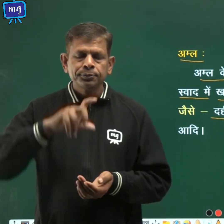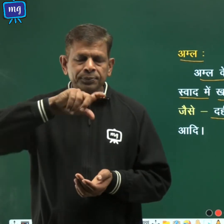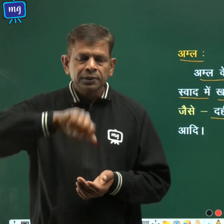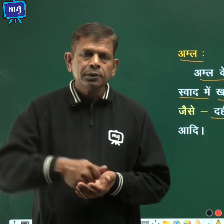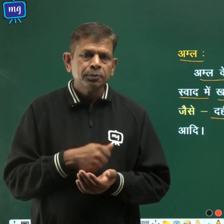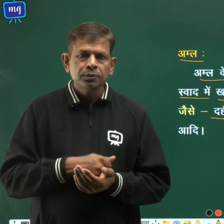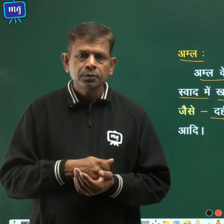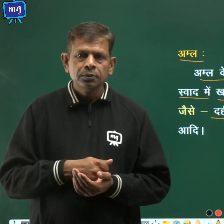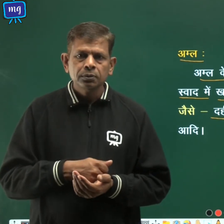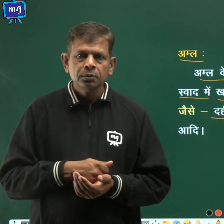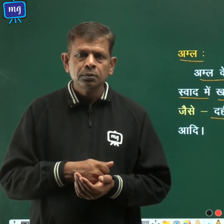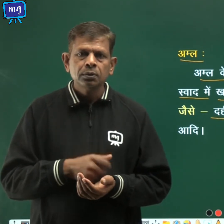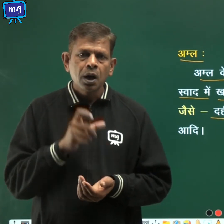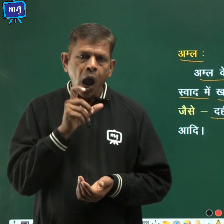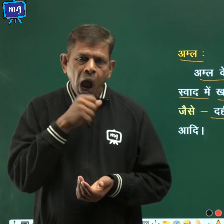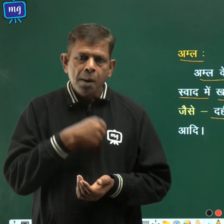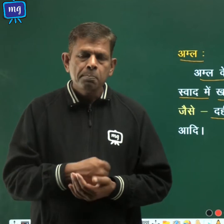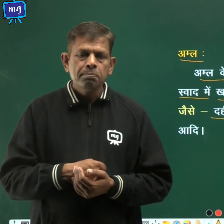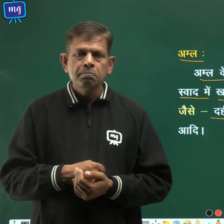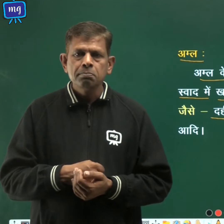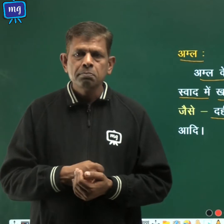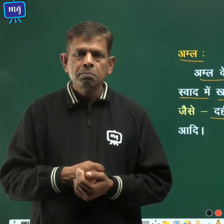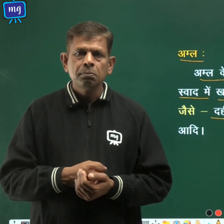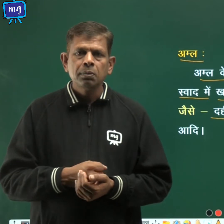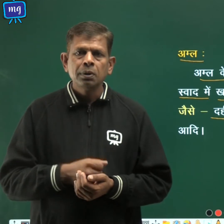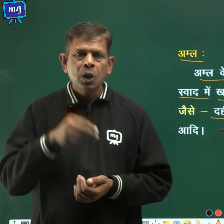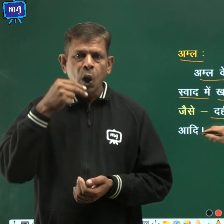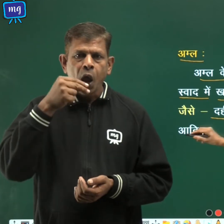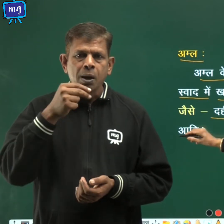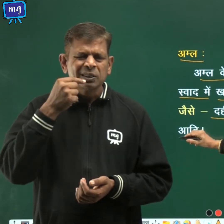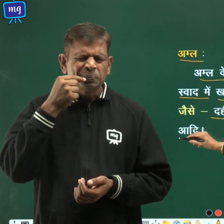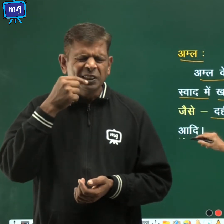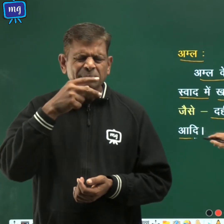नींबू, आम, इमली आदि।